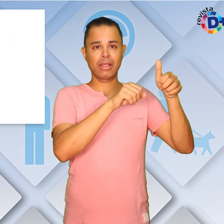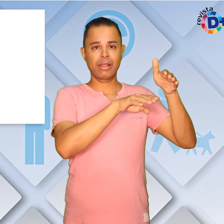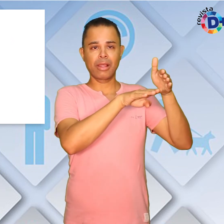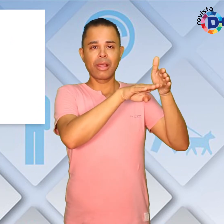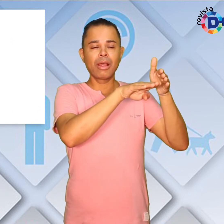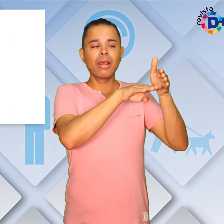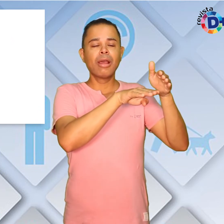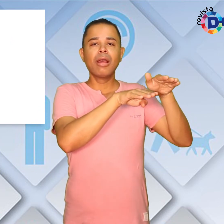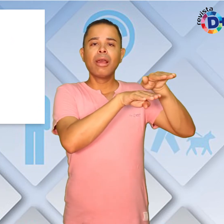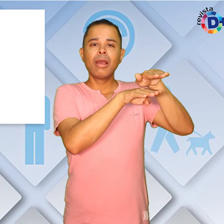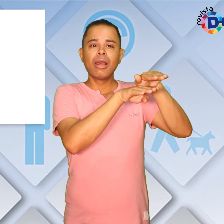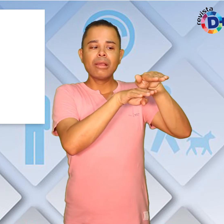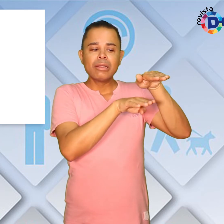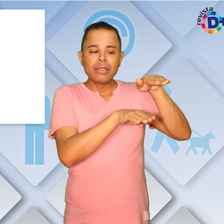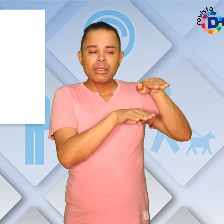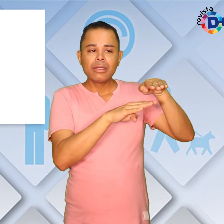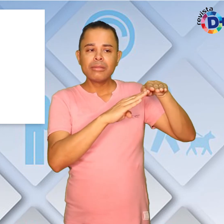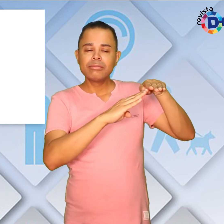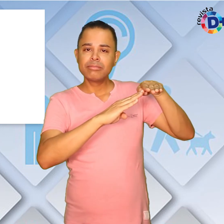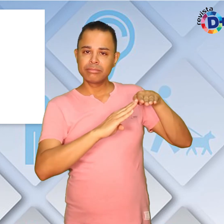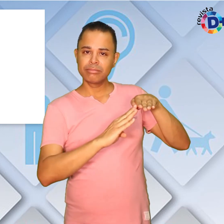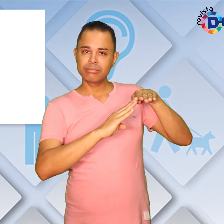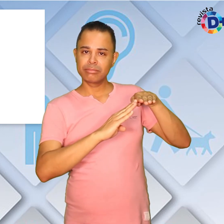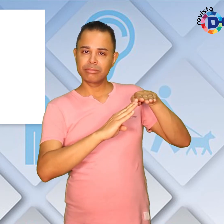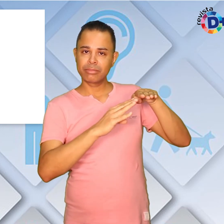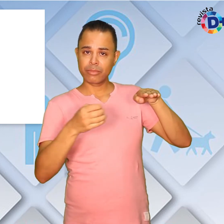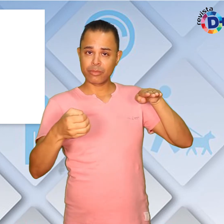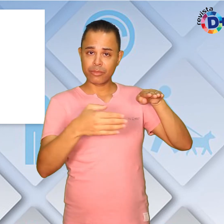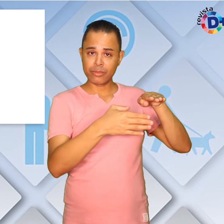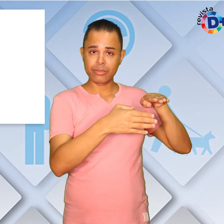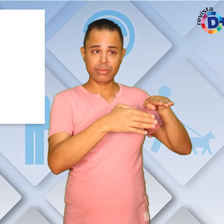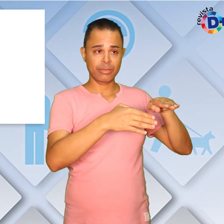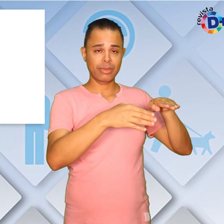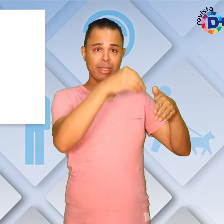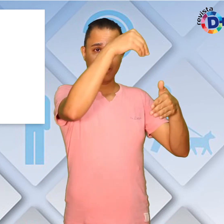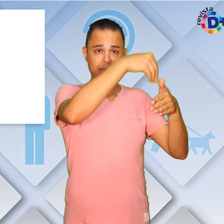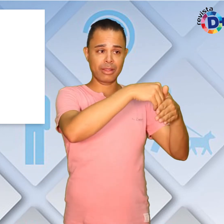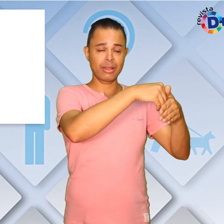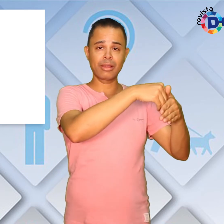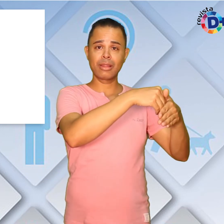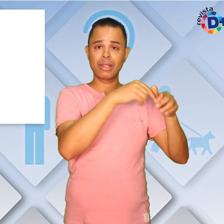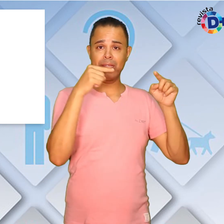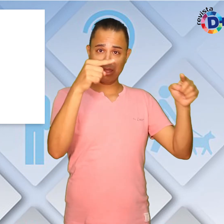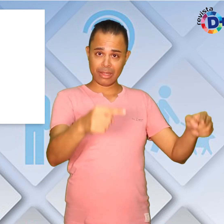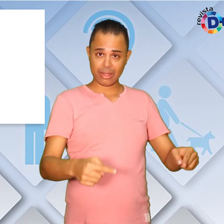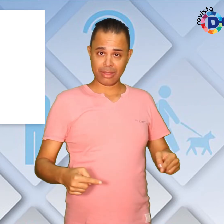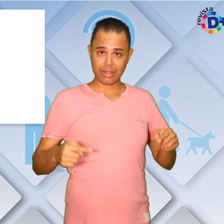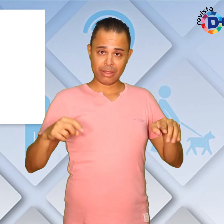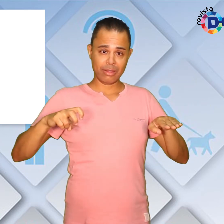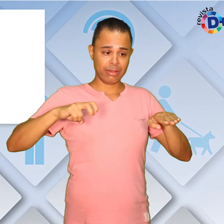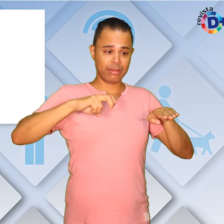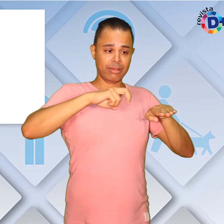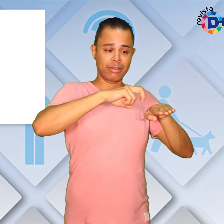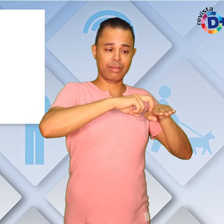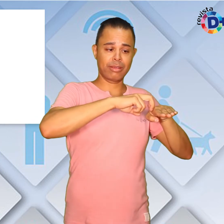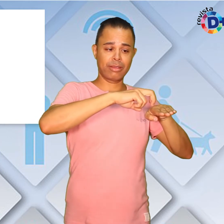configuração inovadora com espaço para até quatro cadeirantes fundamental